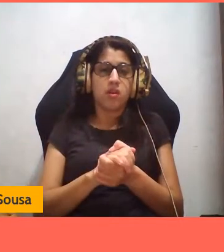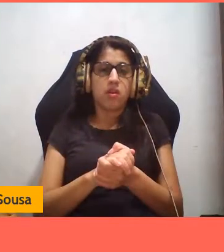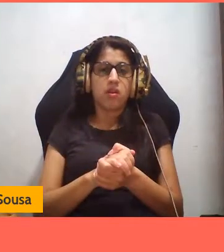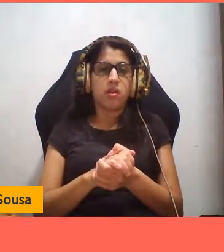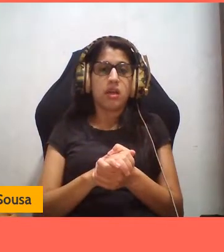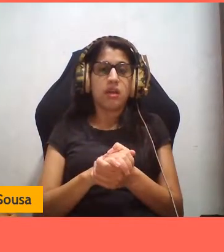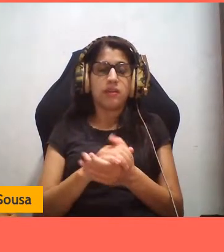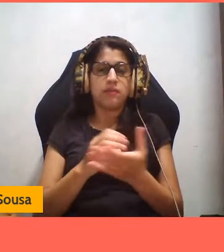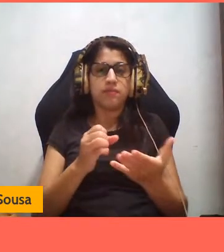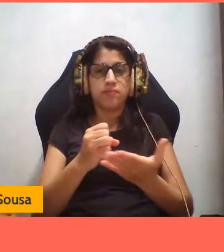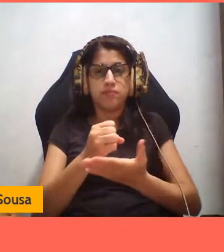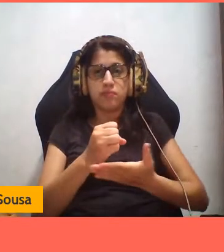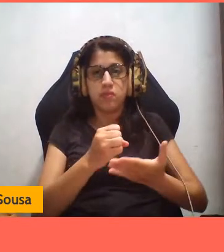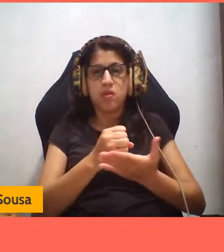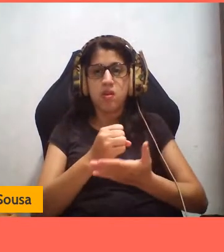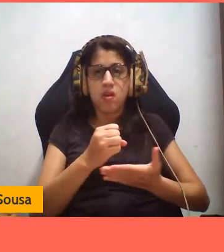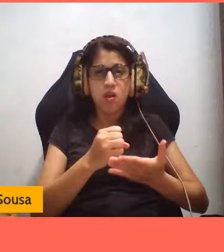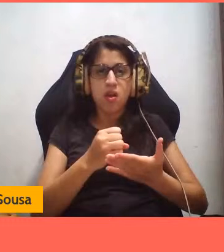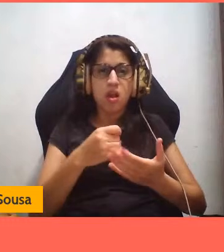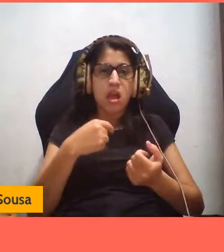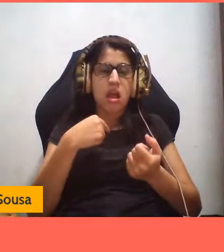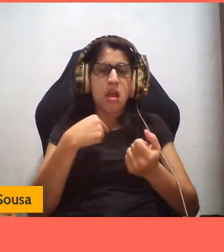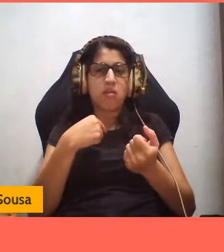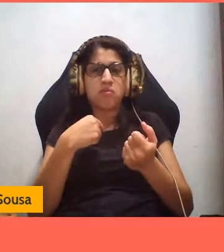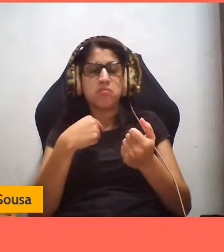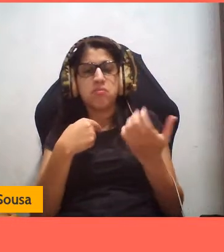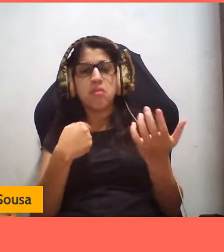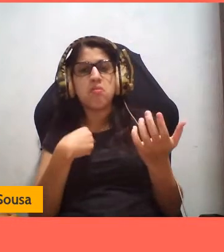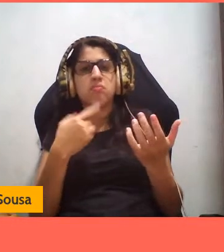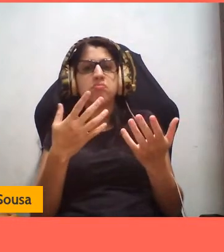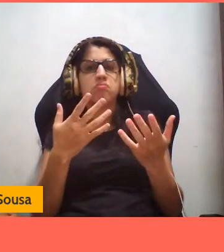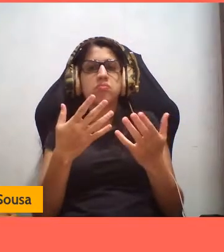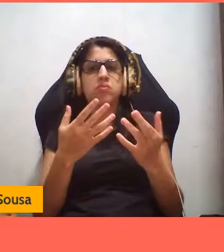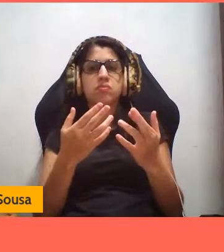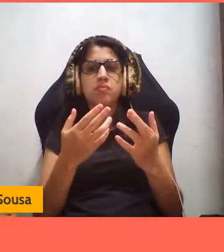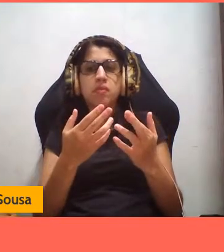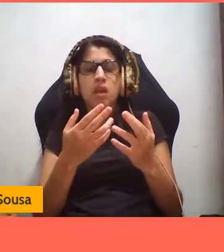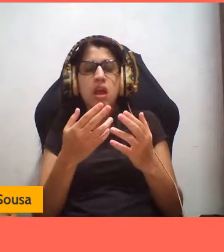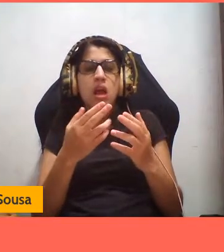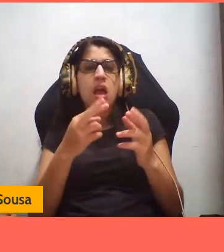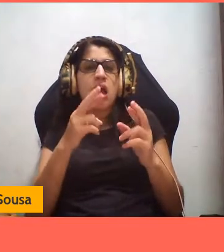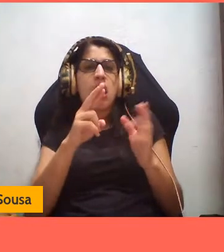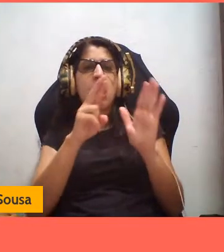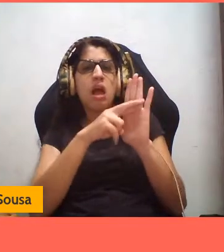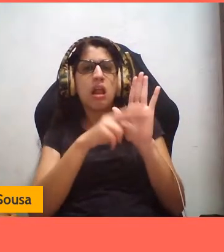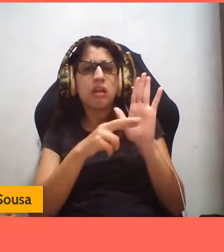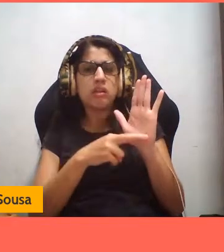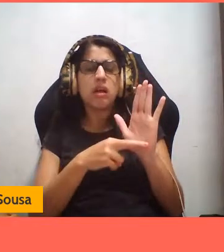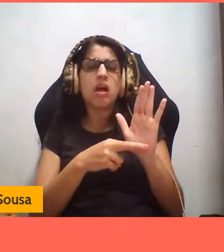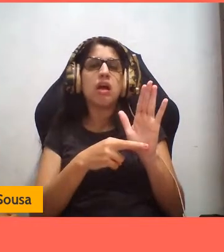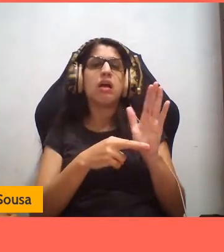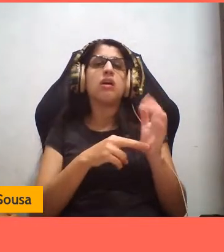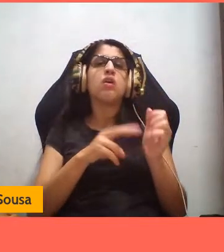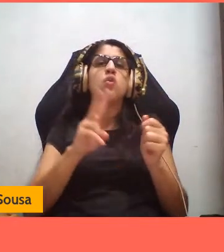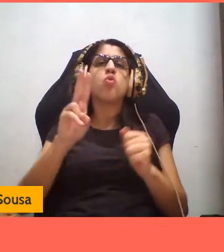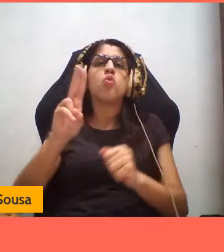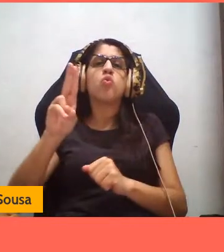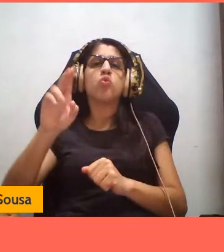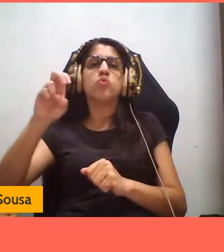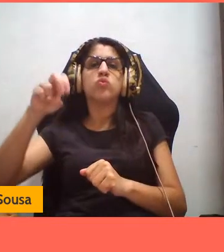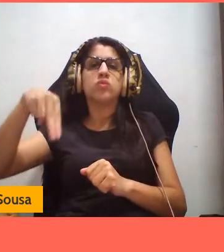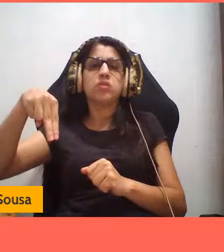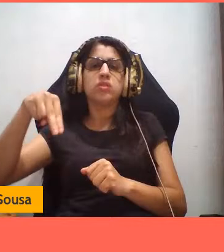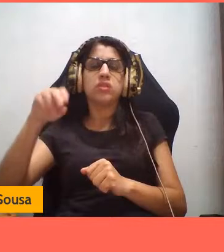vou me fundamentar em um relatório da Unesco, publicado em 2016, com o título